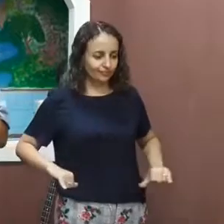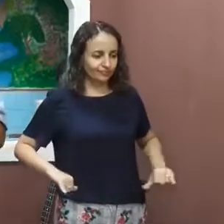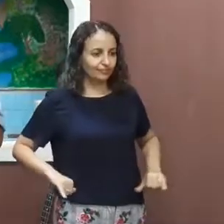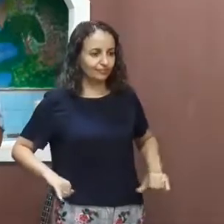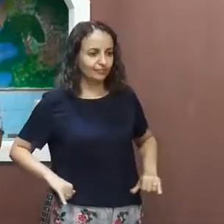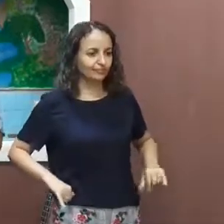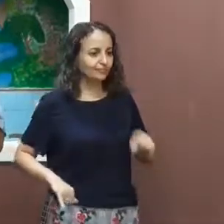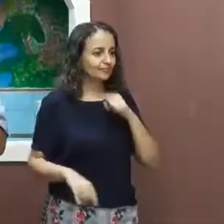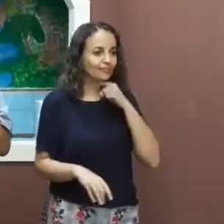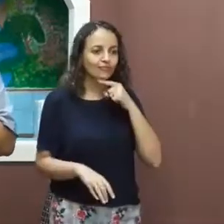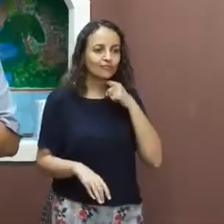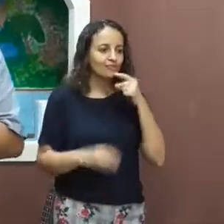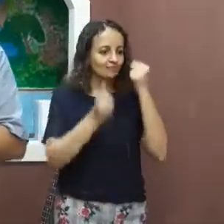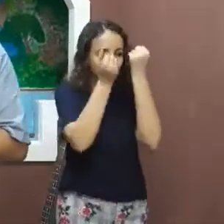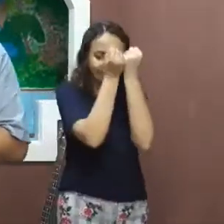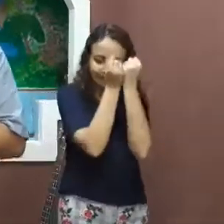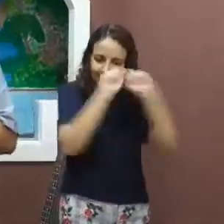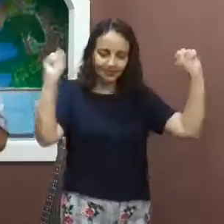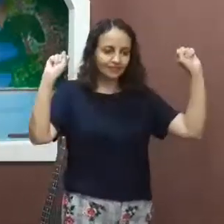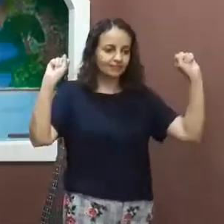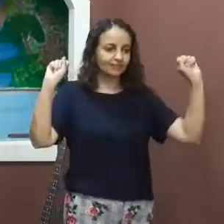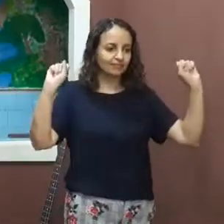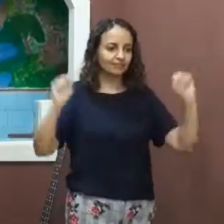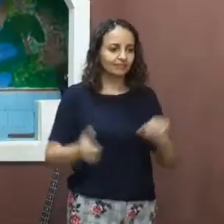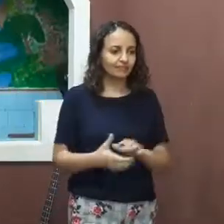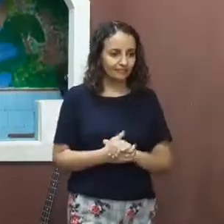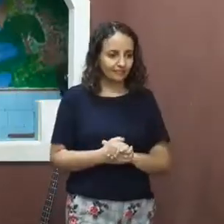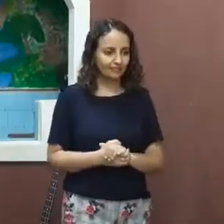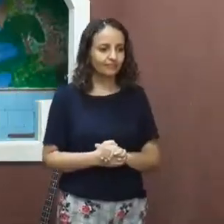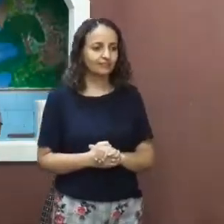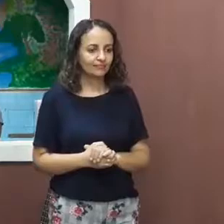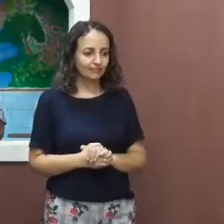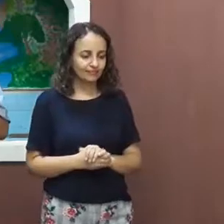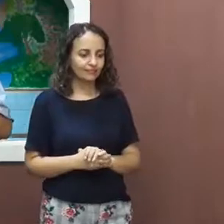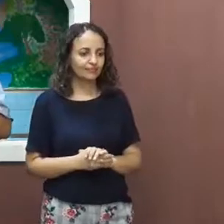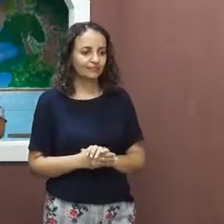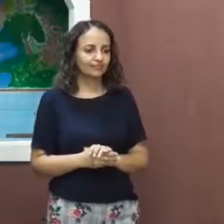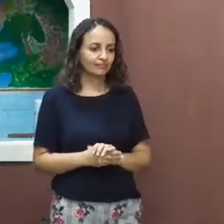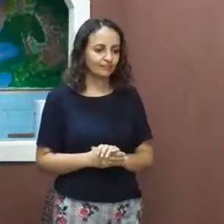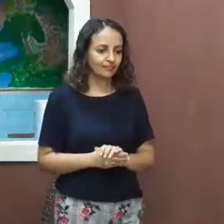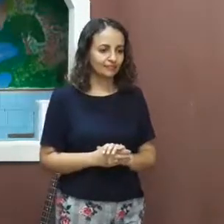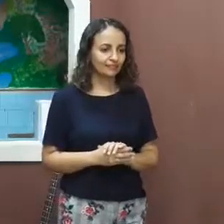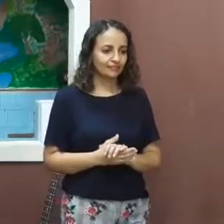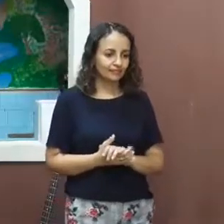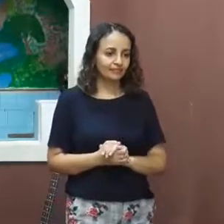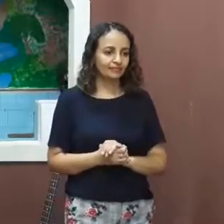Não consegue se libertar. Não consegue.